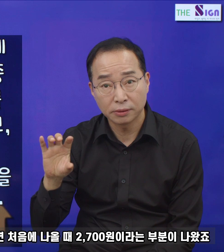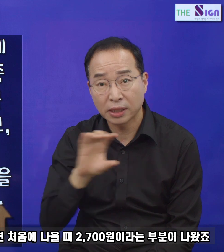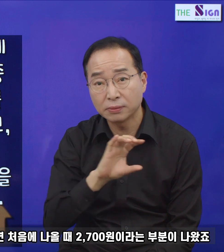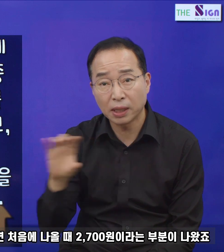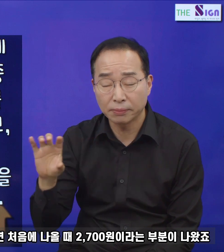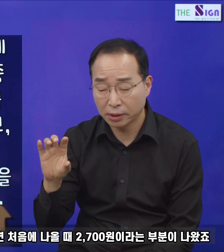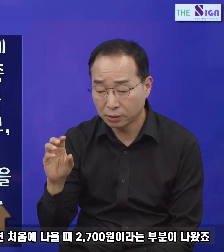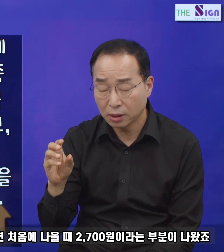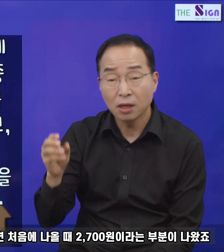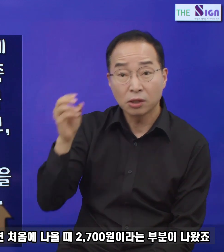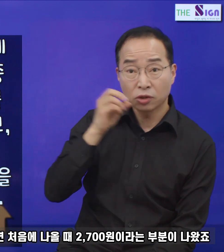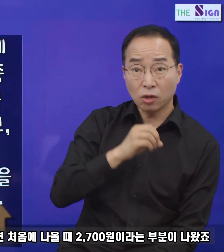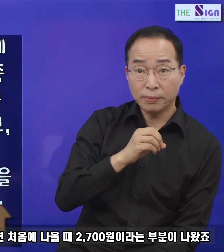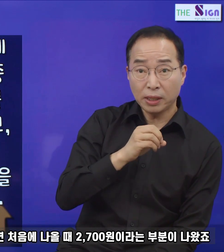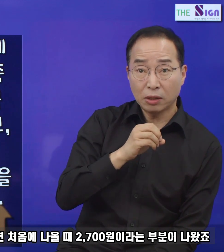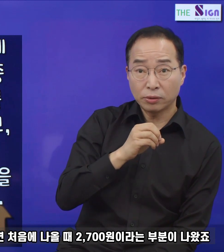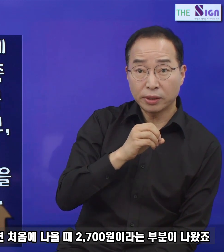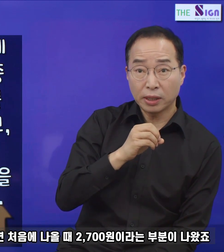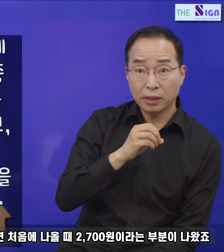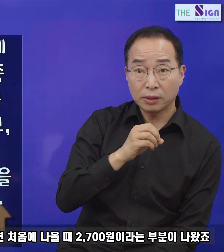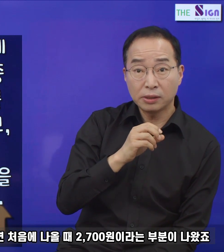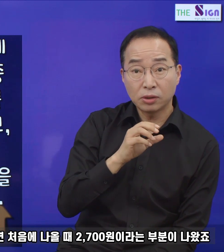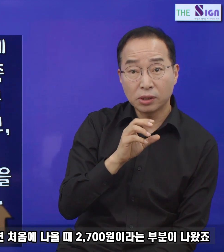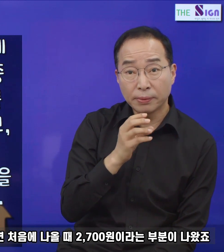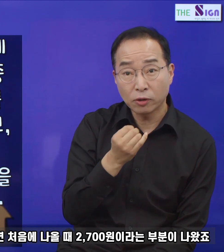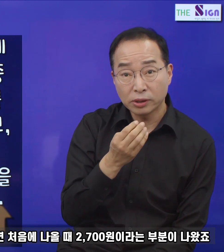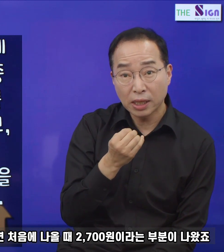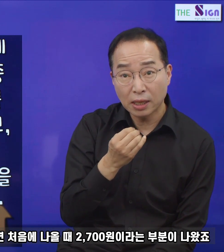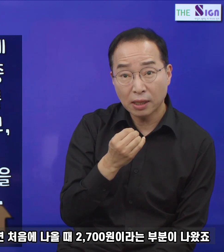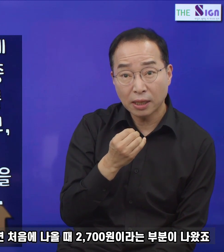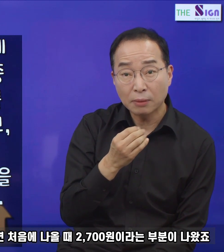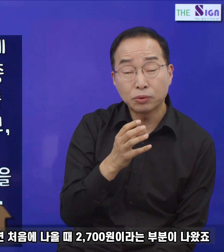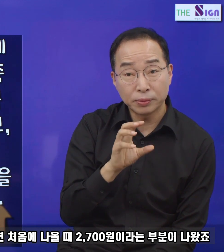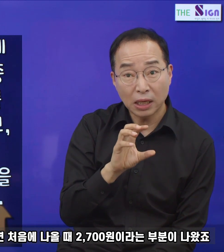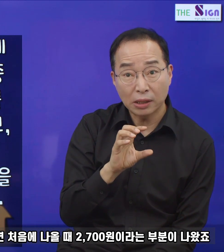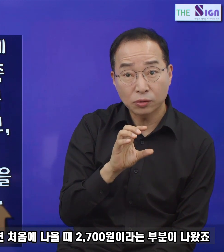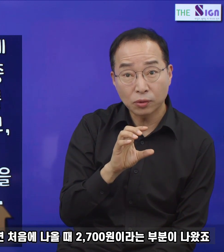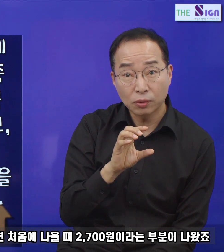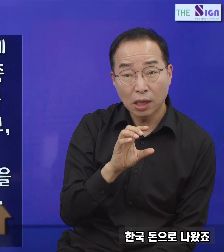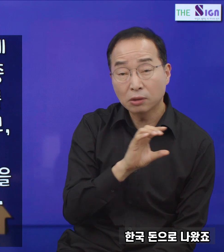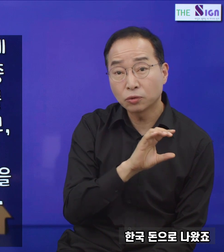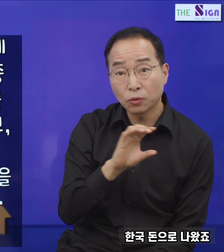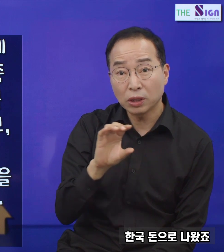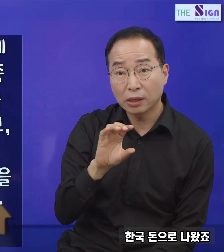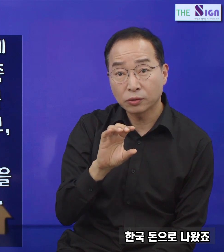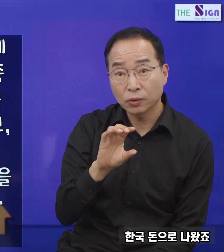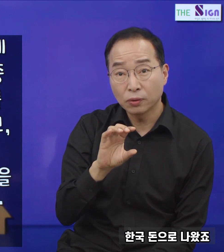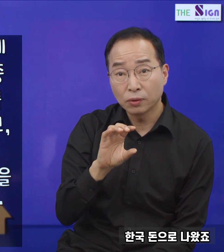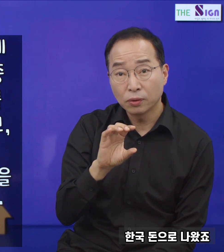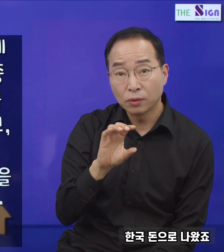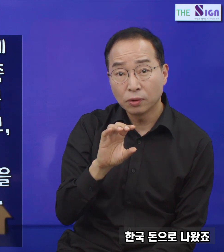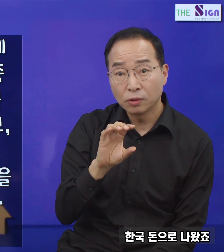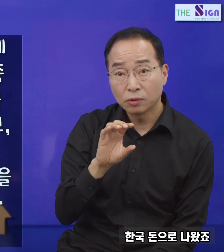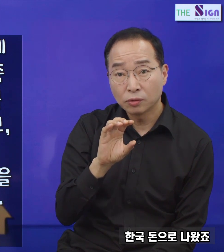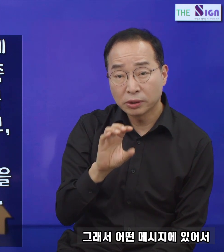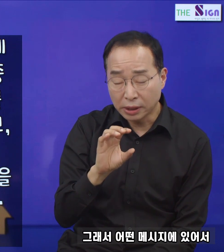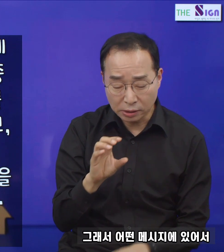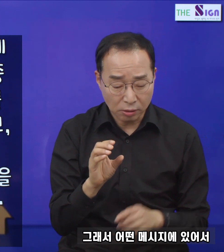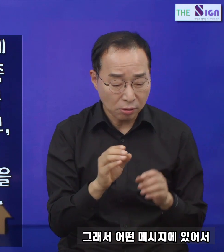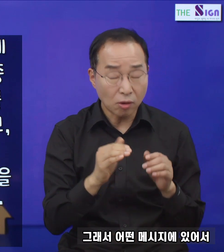다시 말하면 처음에 나올 때 2,700원이다 라는 부분이 나왔죠. 한국 돈으로 나왔죠. 그래서